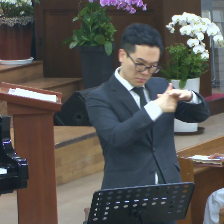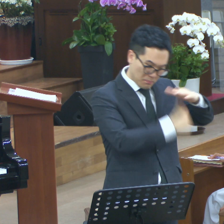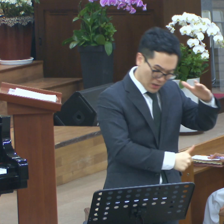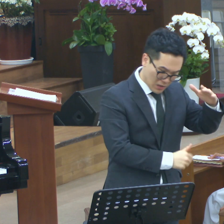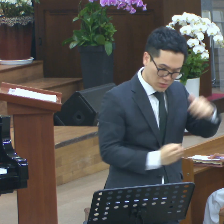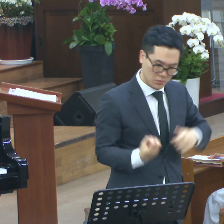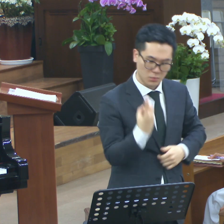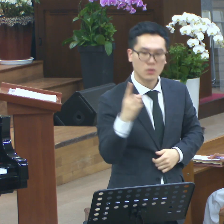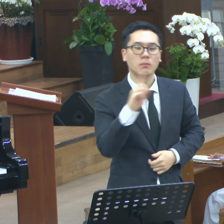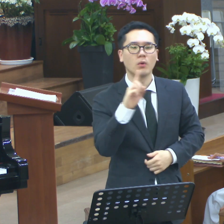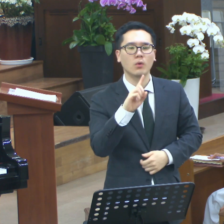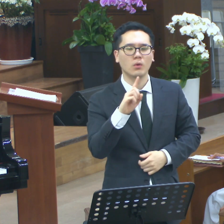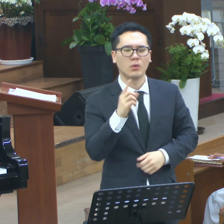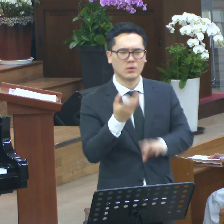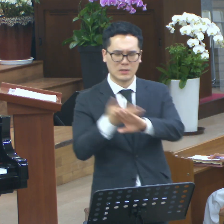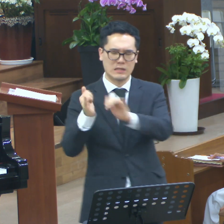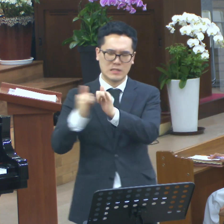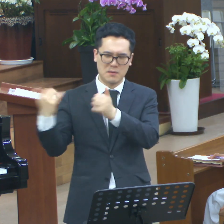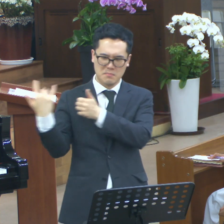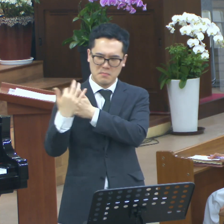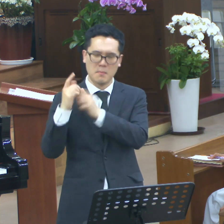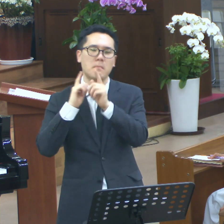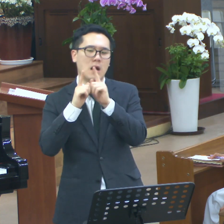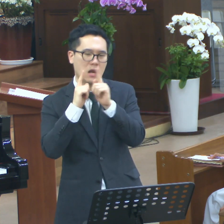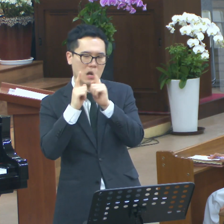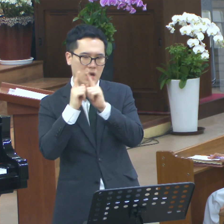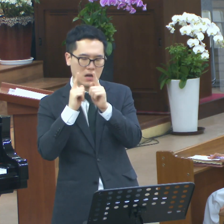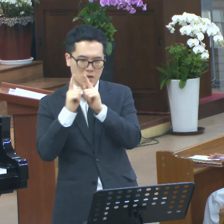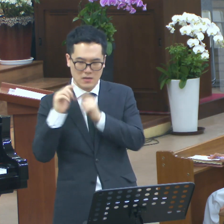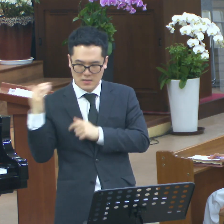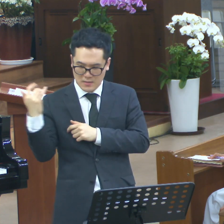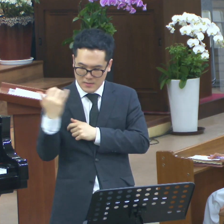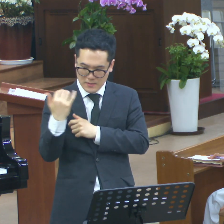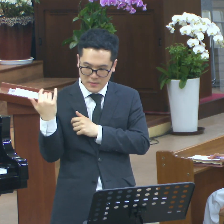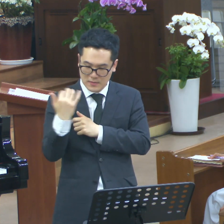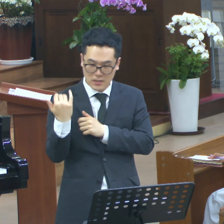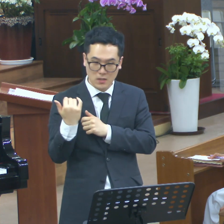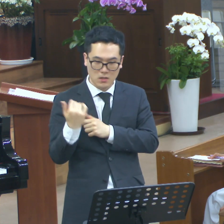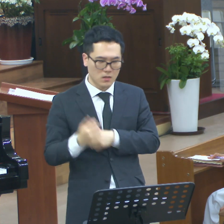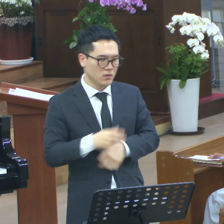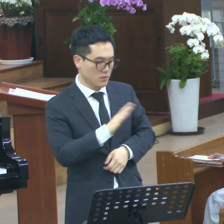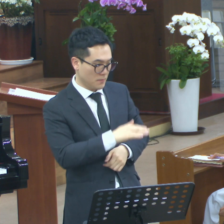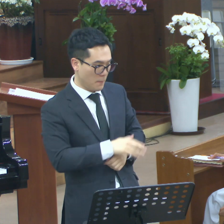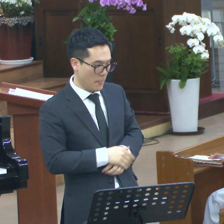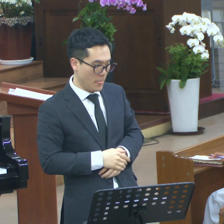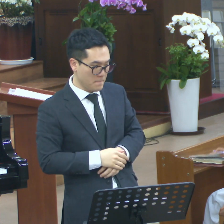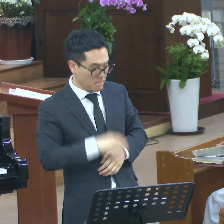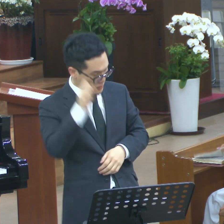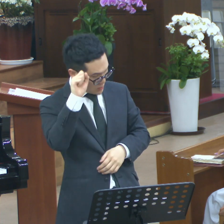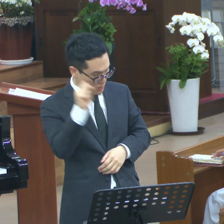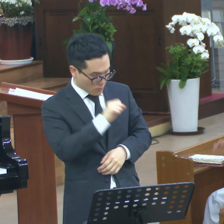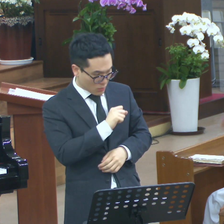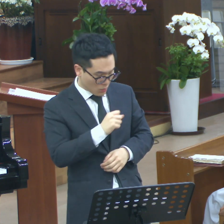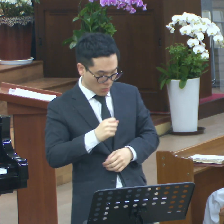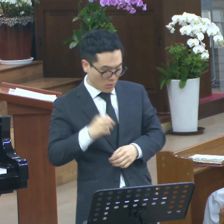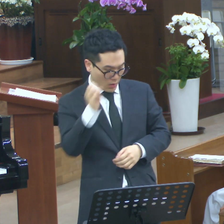새벽기도 열심히 나왔는데 어떤 분이 얘기했어요. 집에 무슨 일이 있어? 새벽기도 안 나오다 나오니까 우리 집에 무슨 일이 있는 거 저